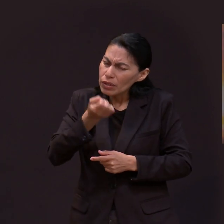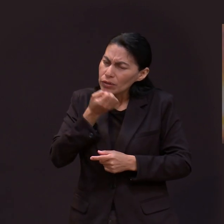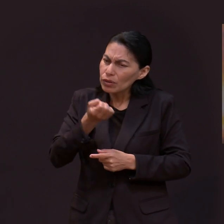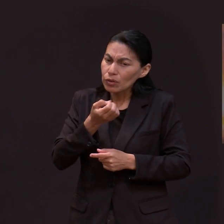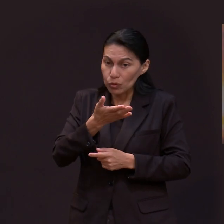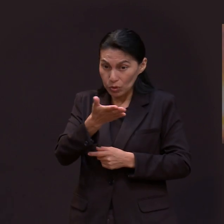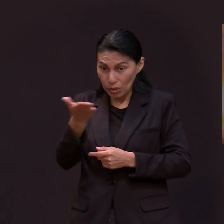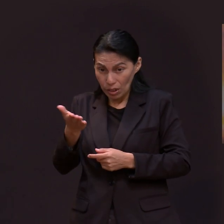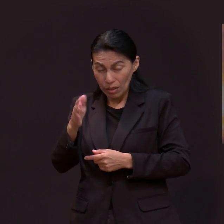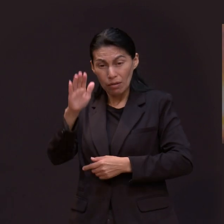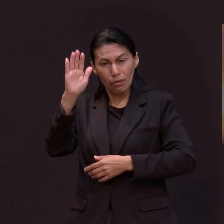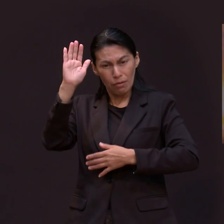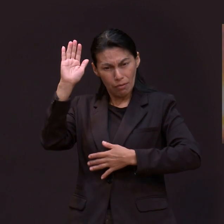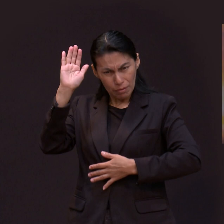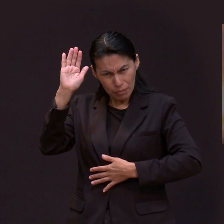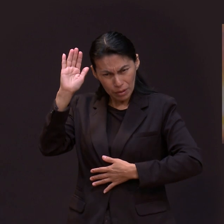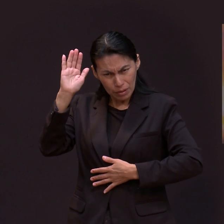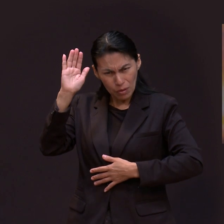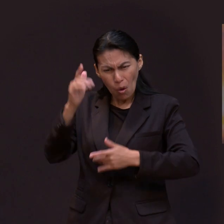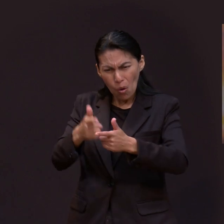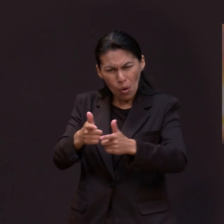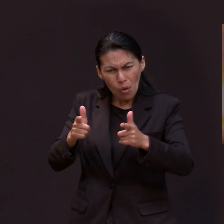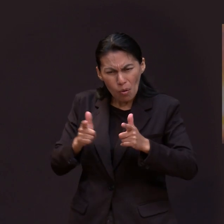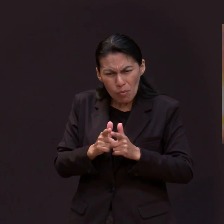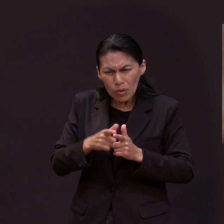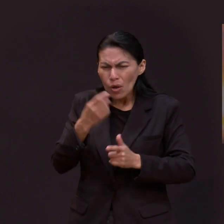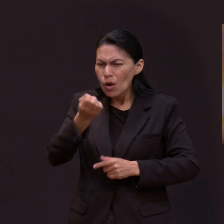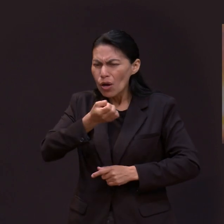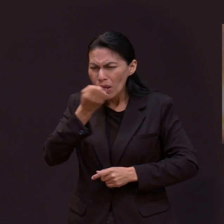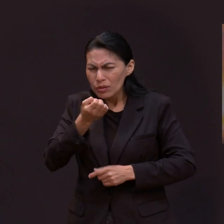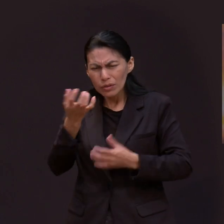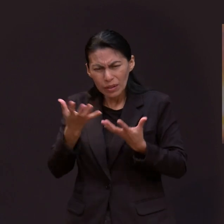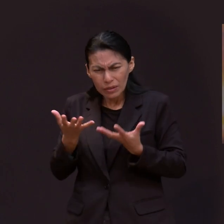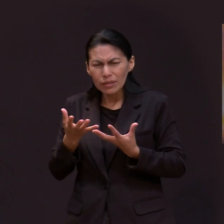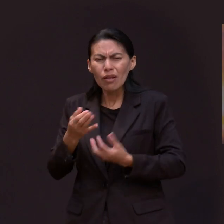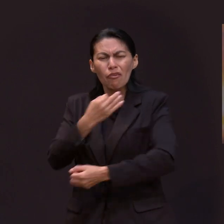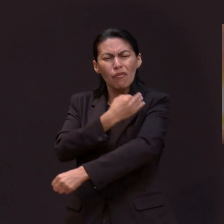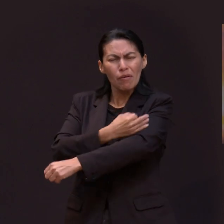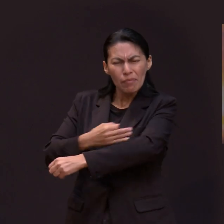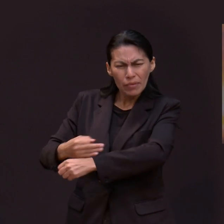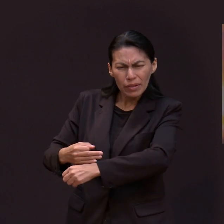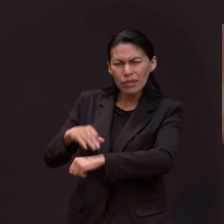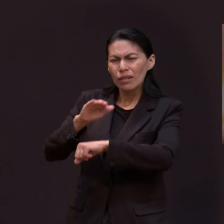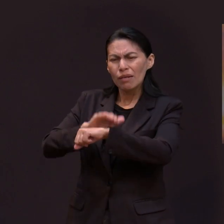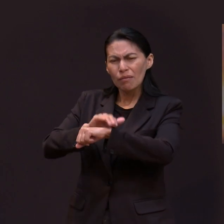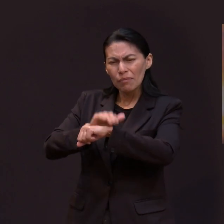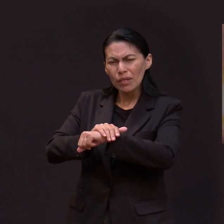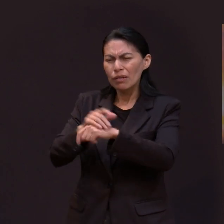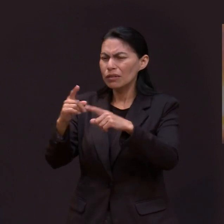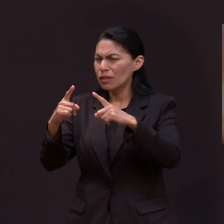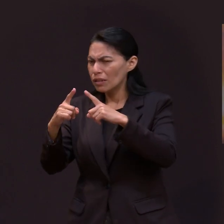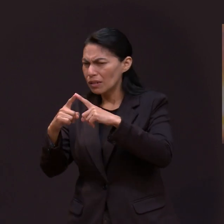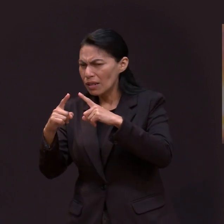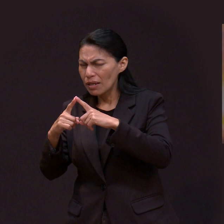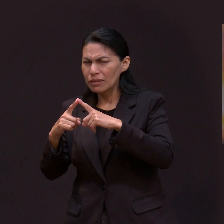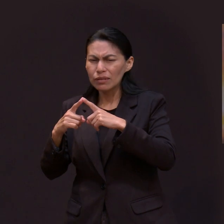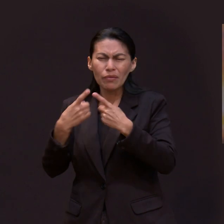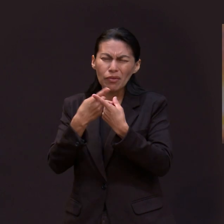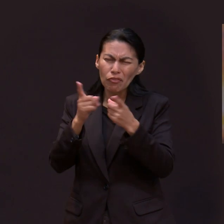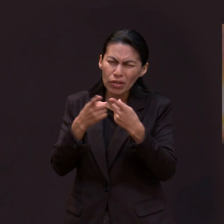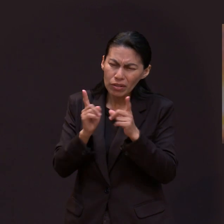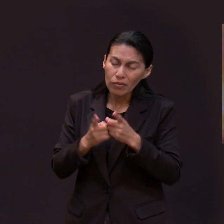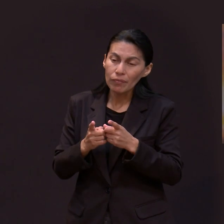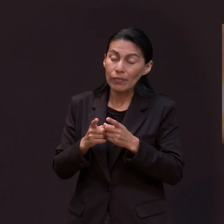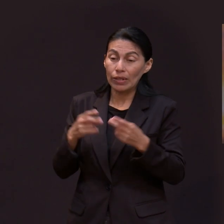que puedan estar levantar su mano también y formar grupos de oración con su familia con sus amigos